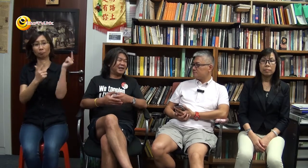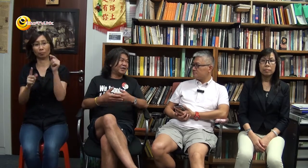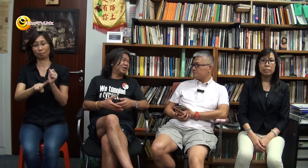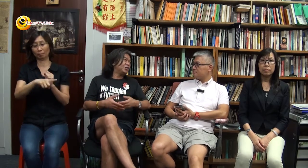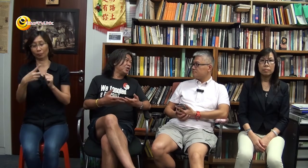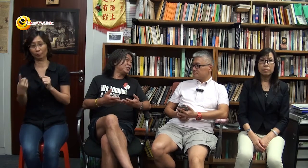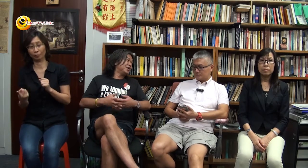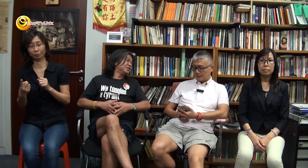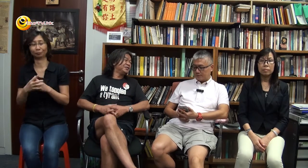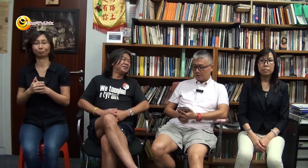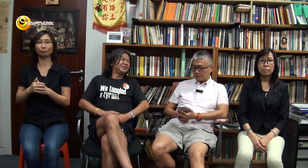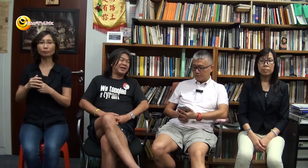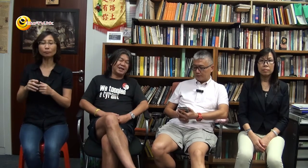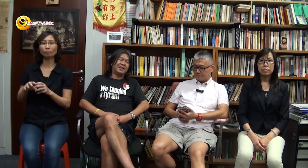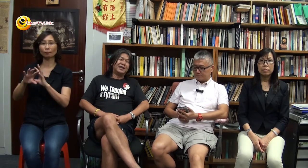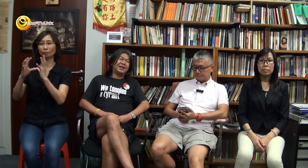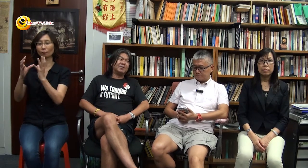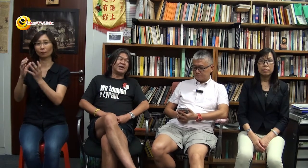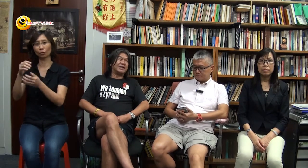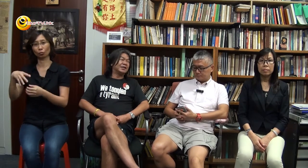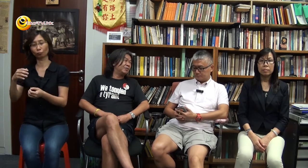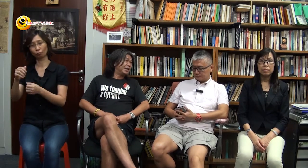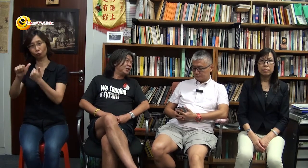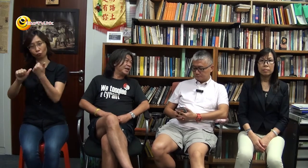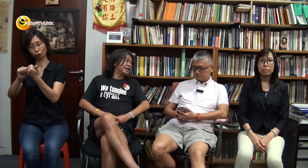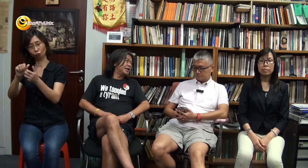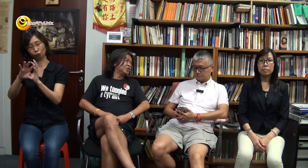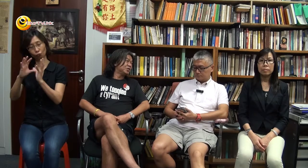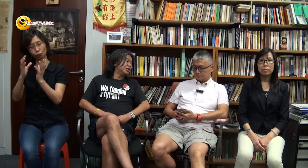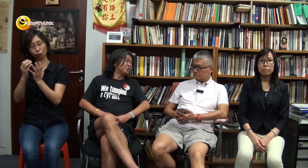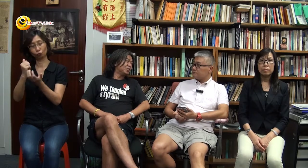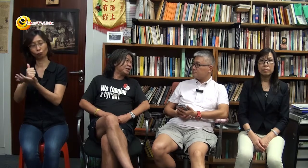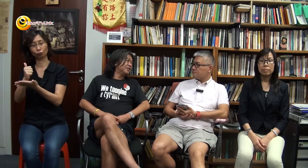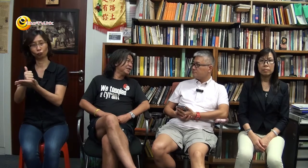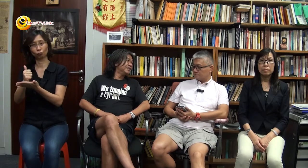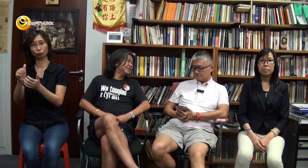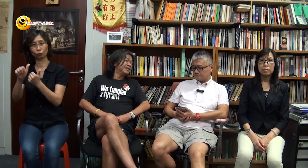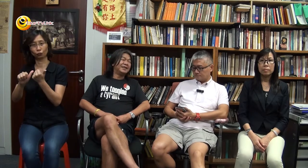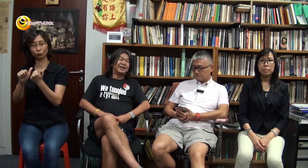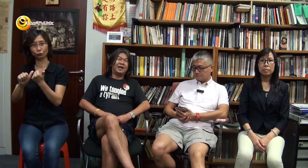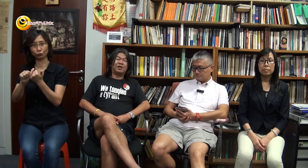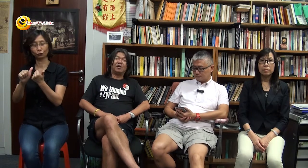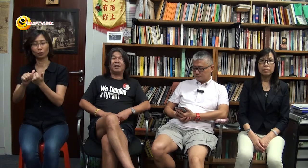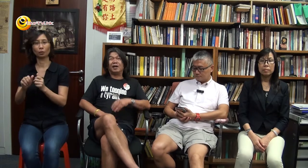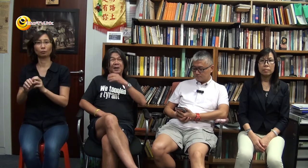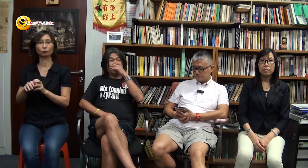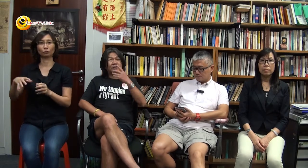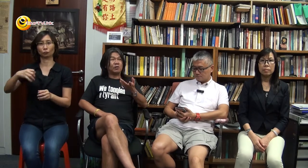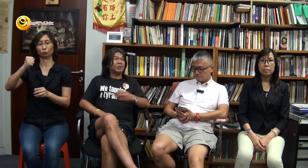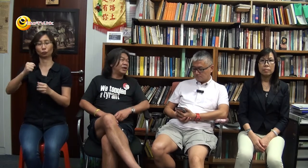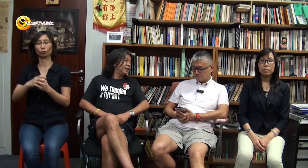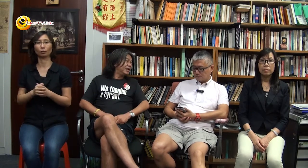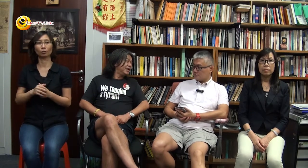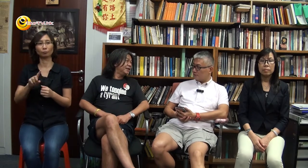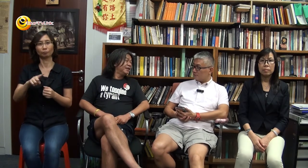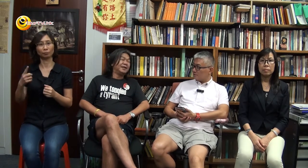成嘅突然間退休，做咗局長， 升咗， 係啦。咁其實民建聯都盛產呢種動物嘅喎。 嗯。 一個蘇